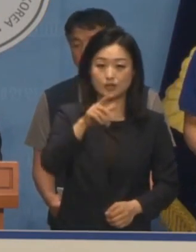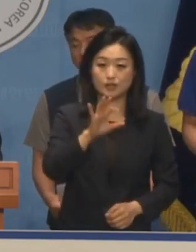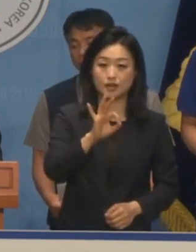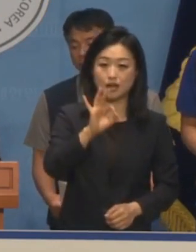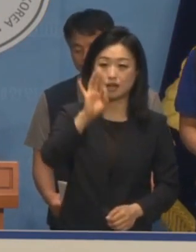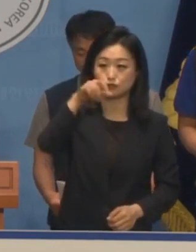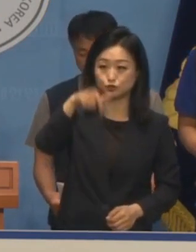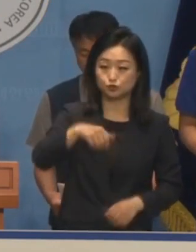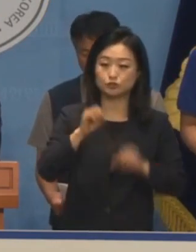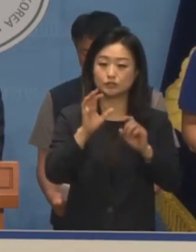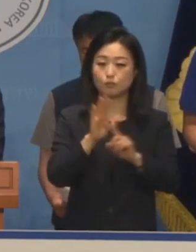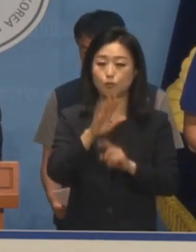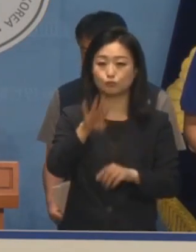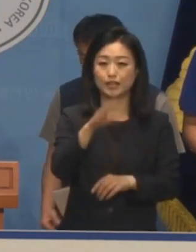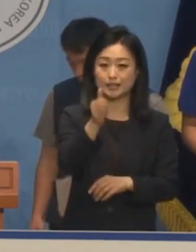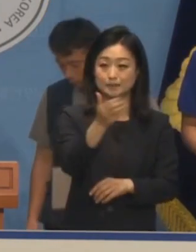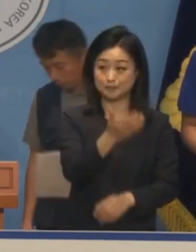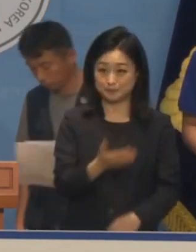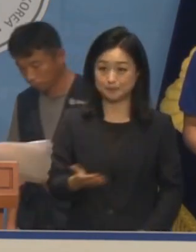부장님이